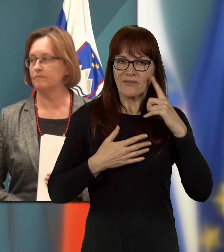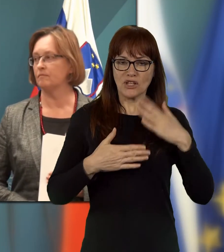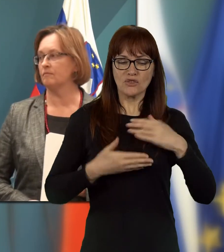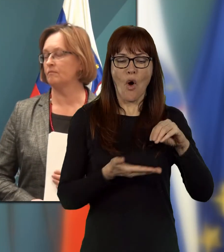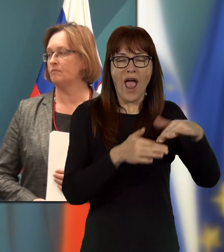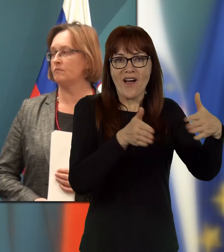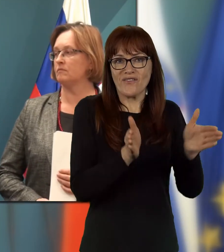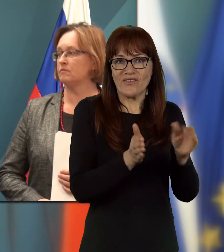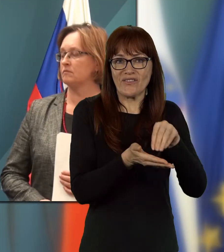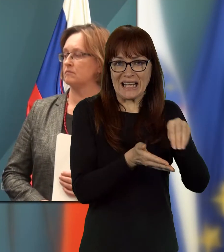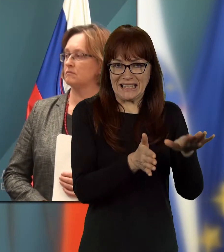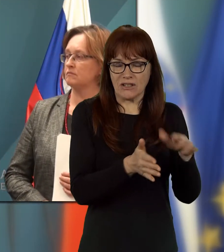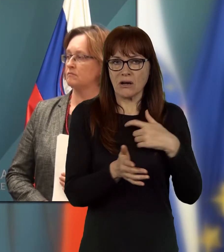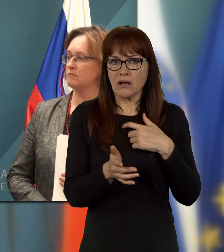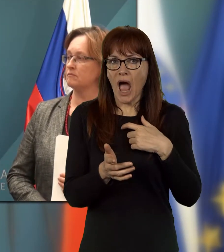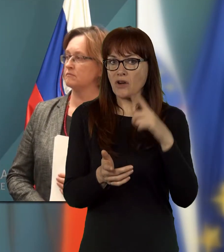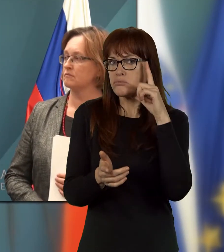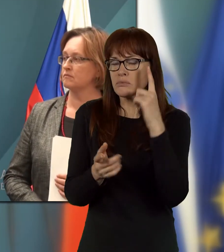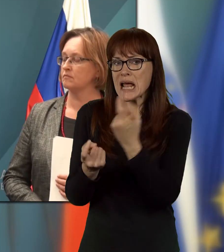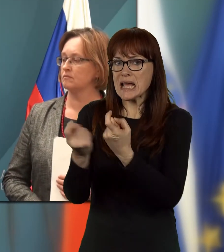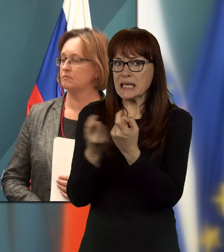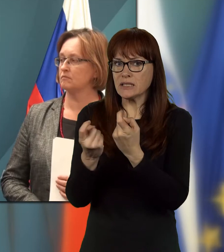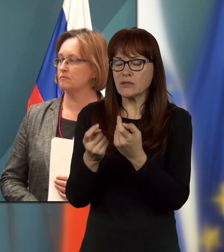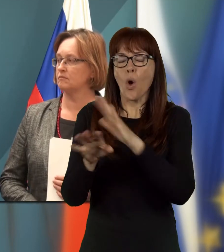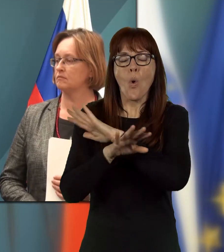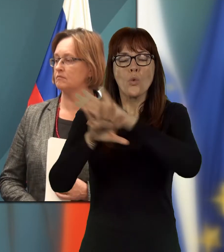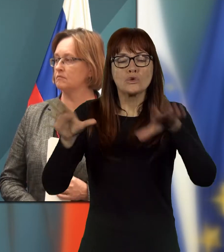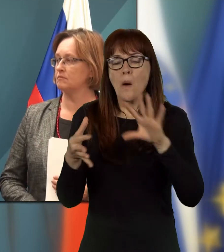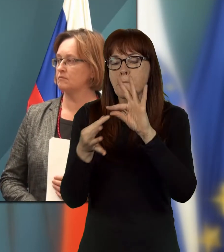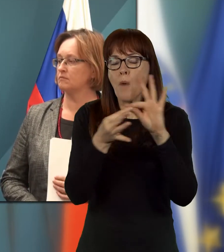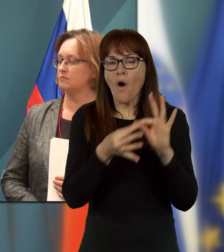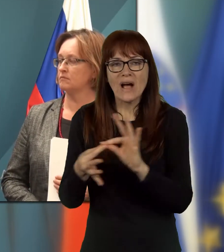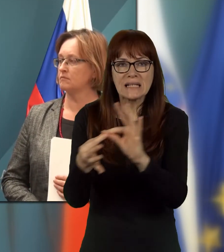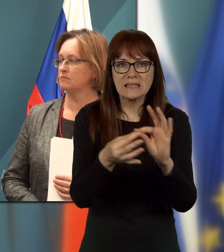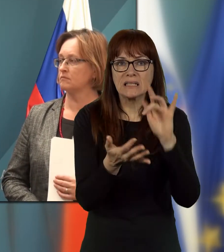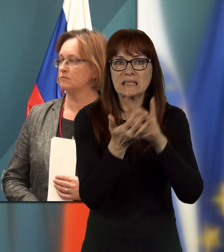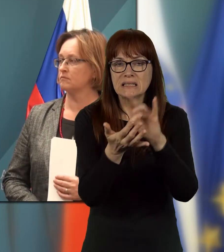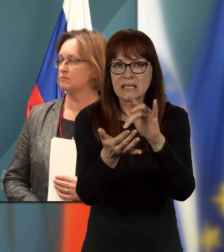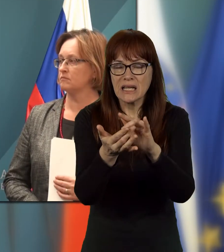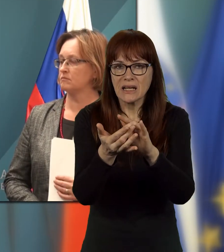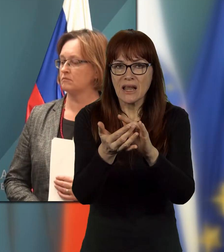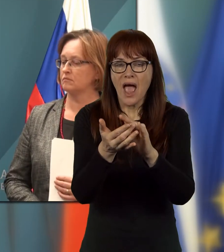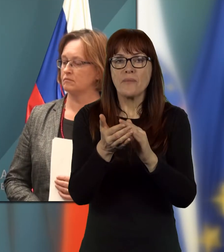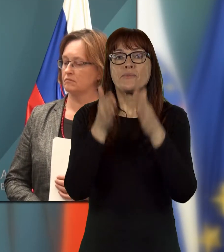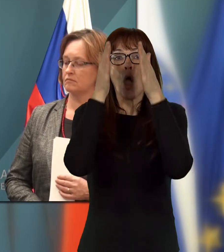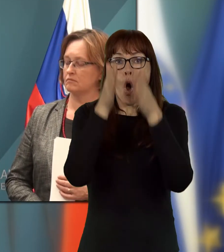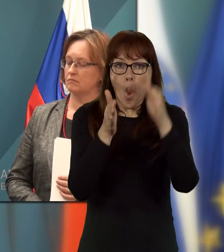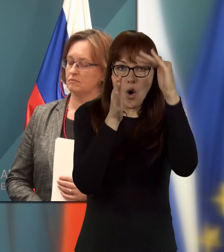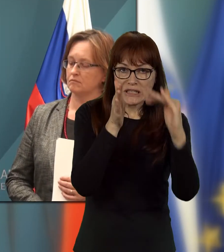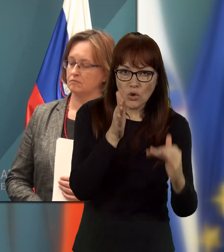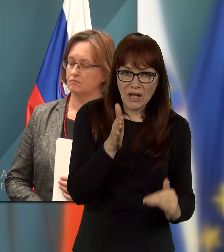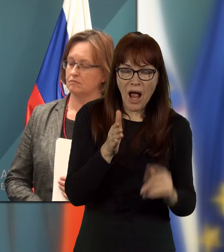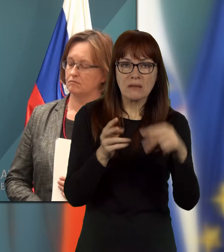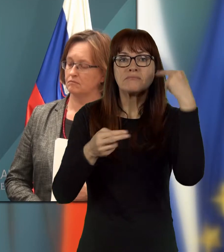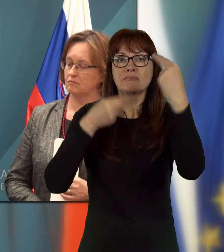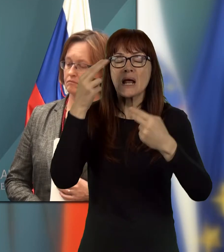vrtiček. In naš ključni izziv je bilo to vse skupaj povezati v cilje, ki so dejansko horizontalni. In ko